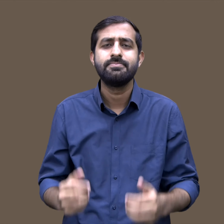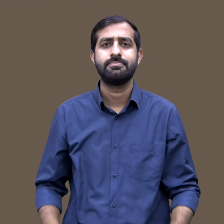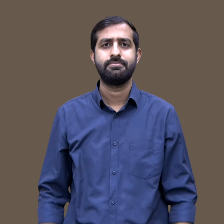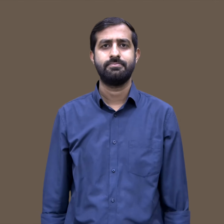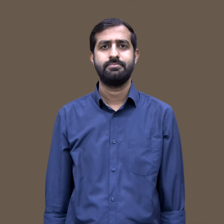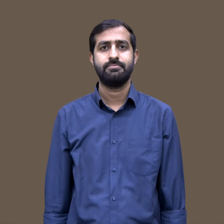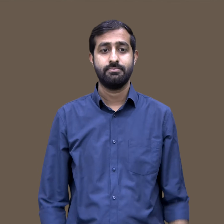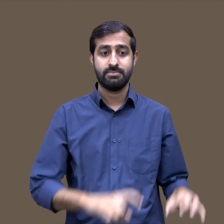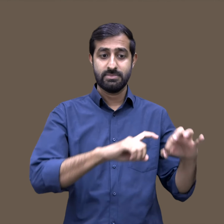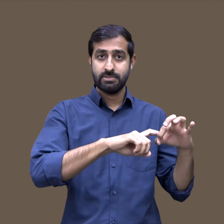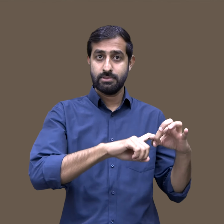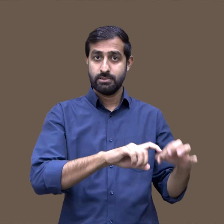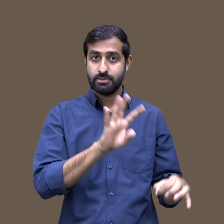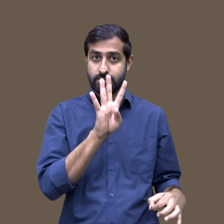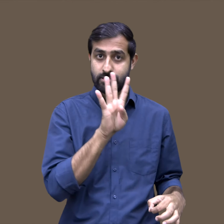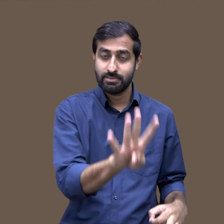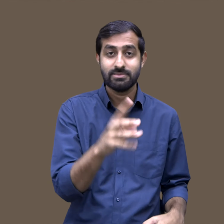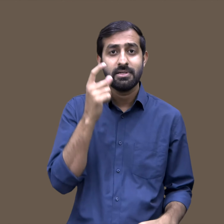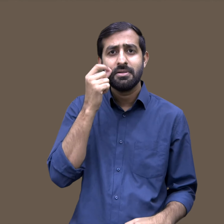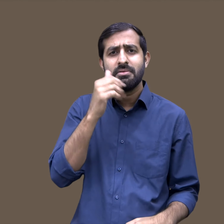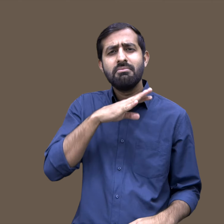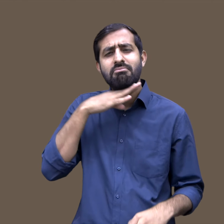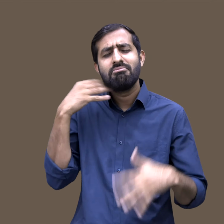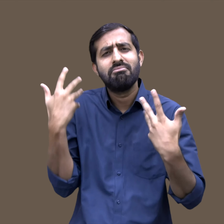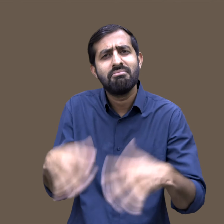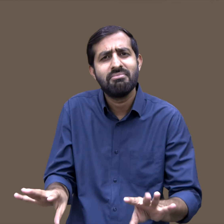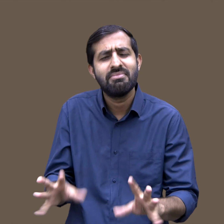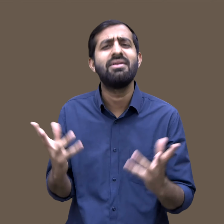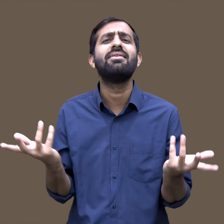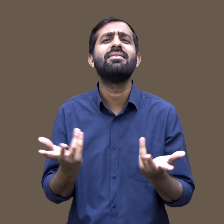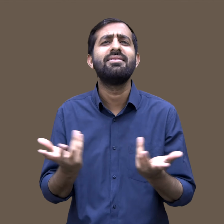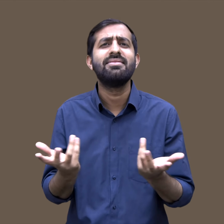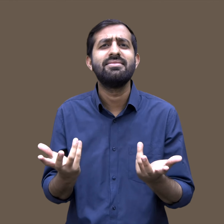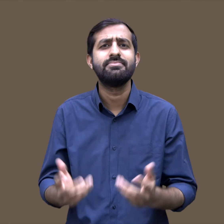प्रश्न 4, टुन्नू की मौत कैसे हुई?